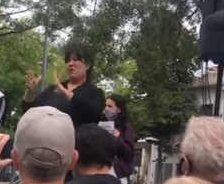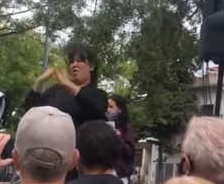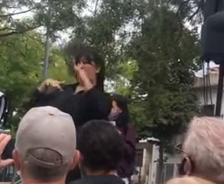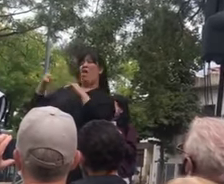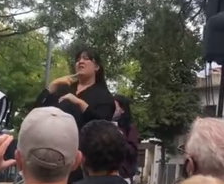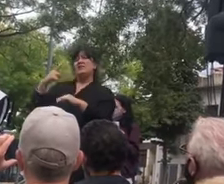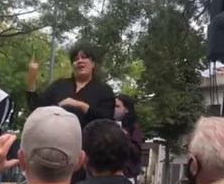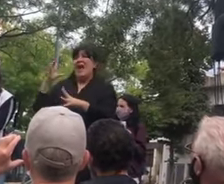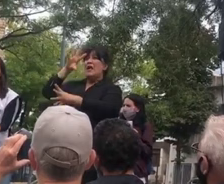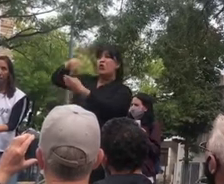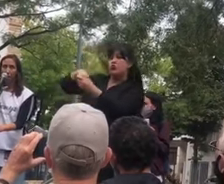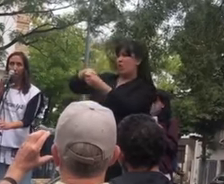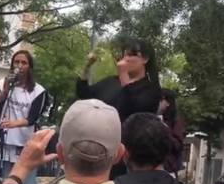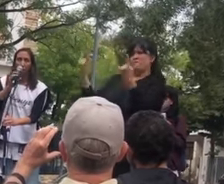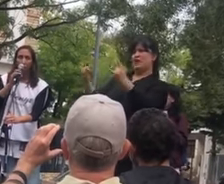inclusión.